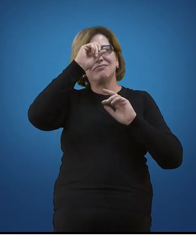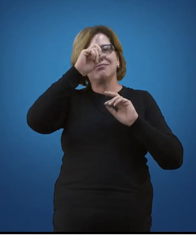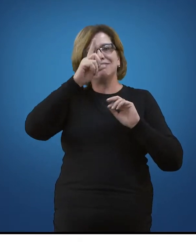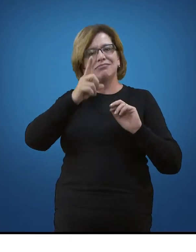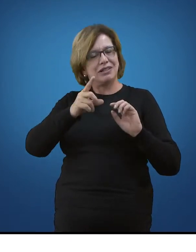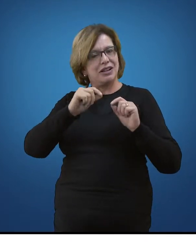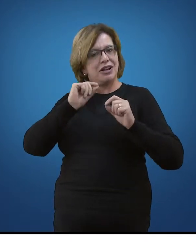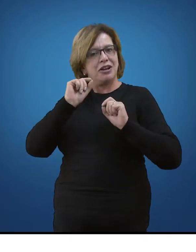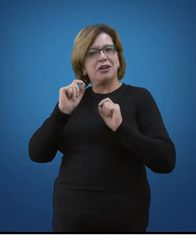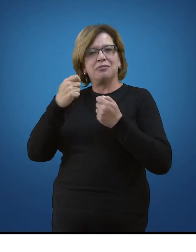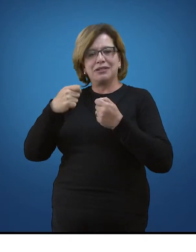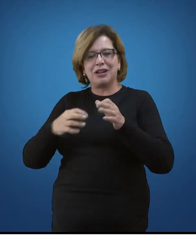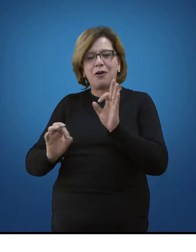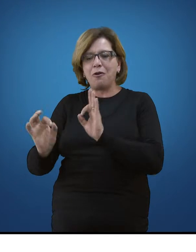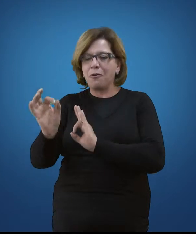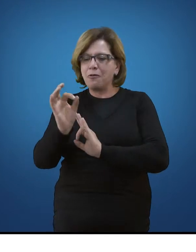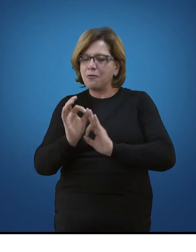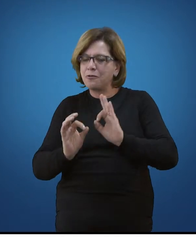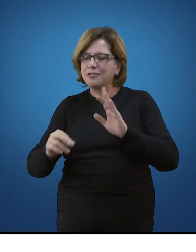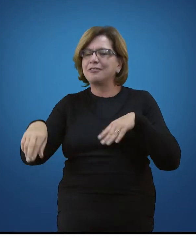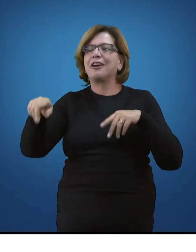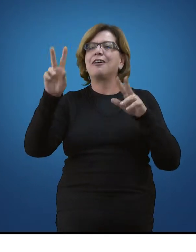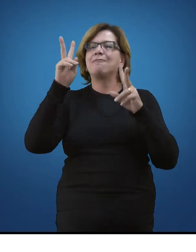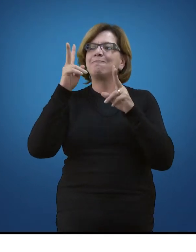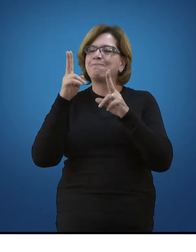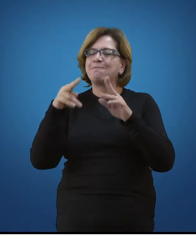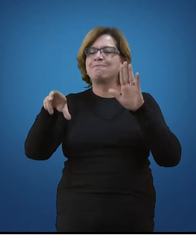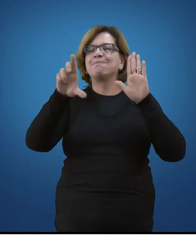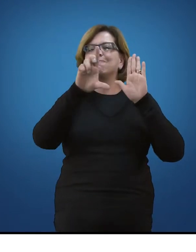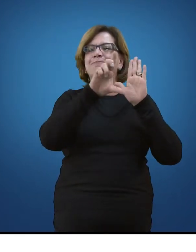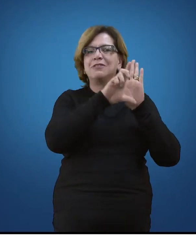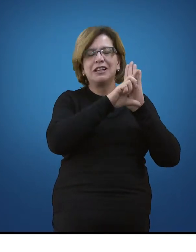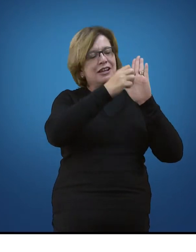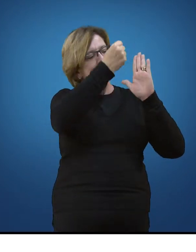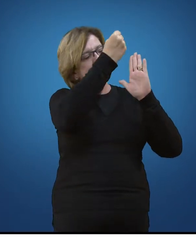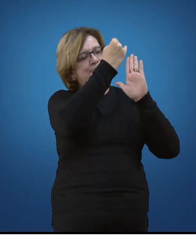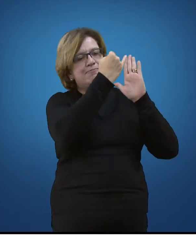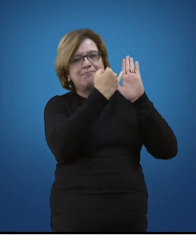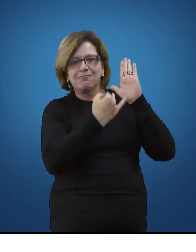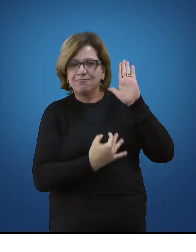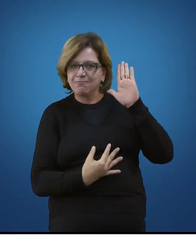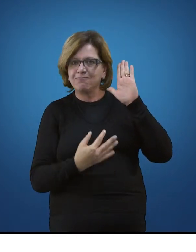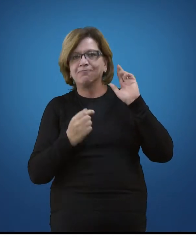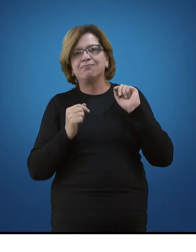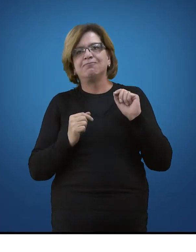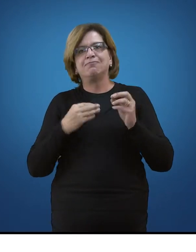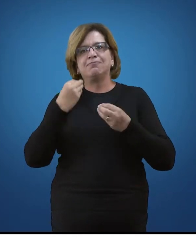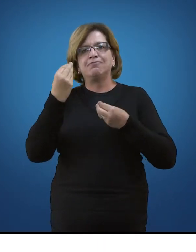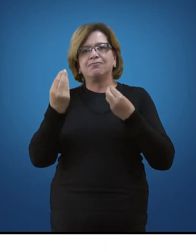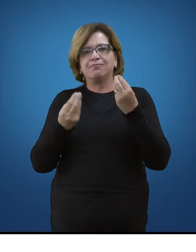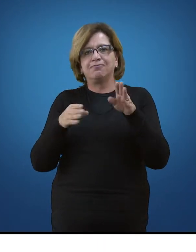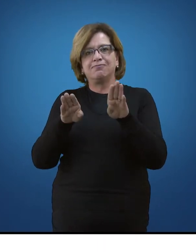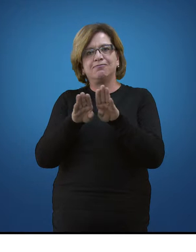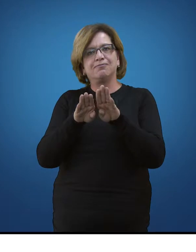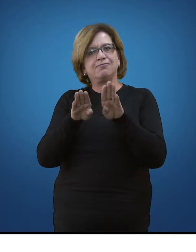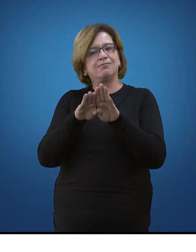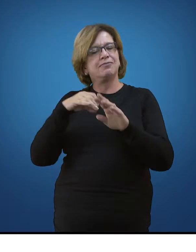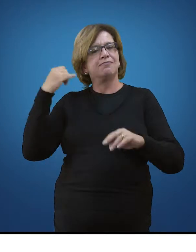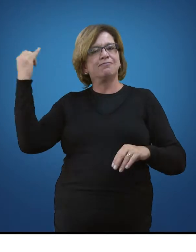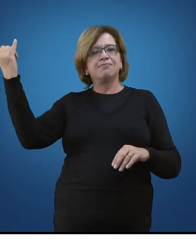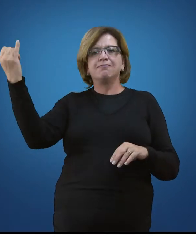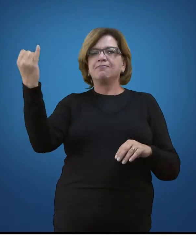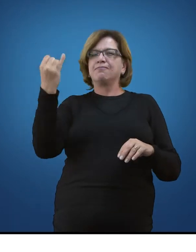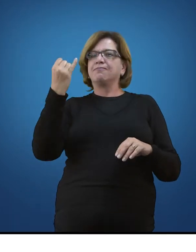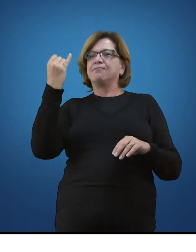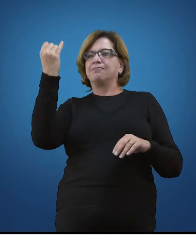trabalhados especificamente dentro das normas que estão descritas na legislação. Outro aspecto muito